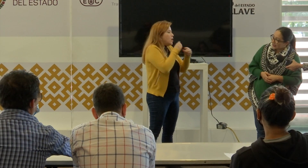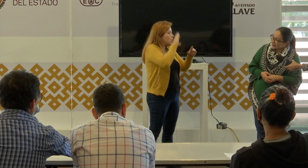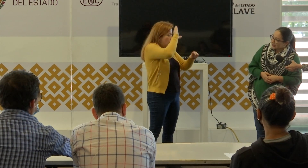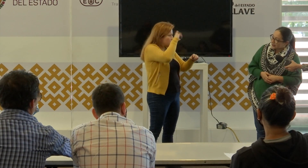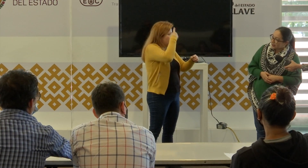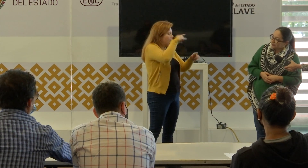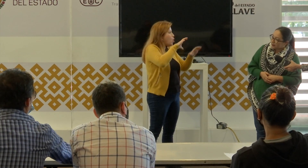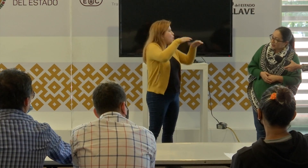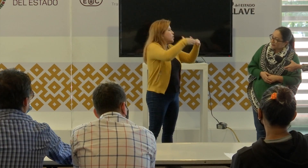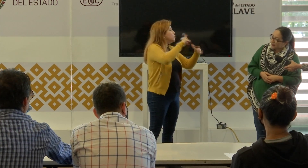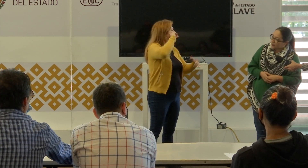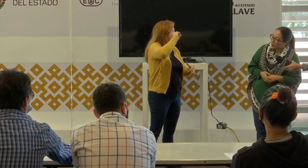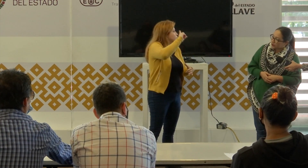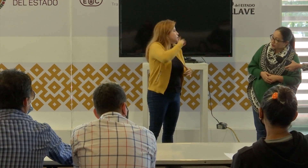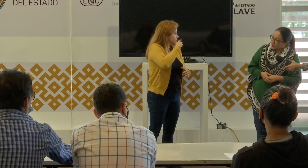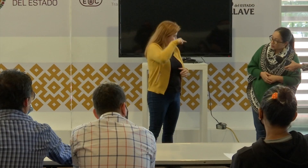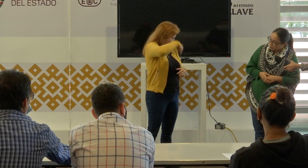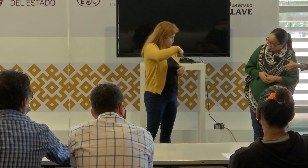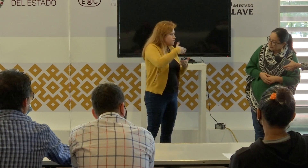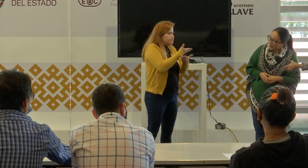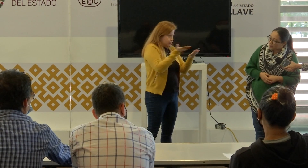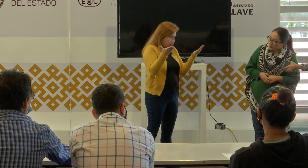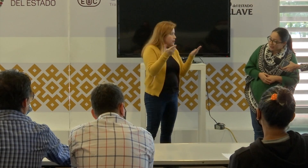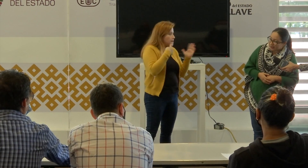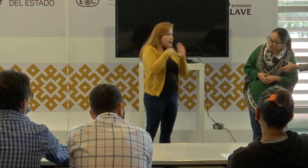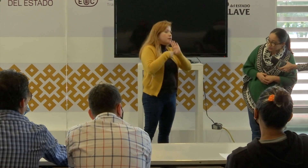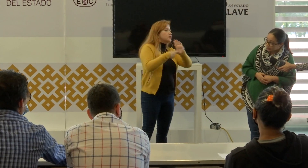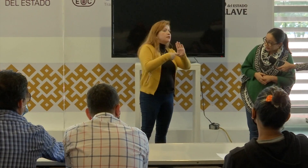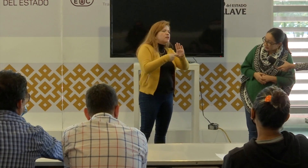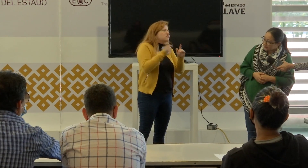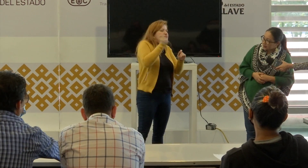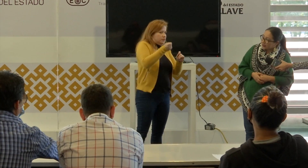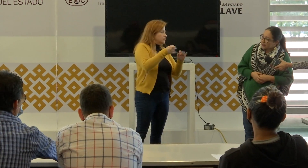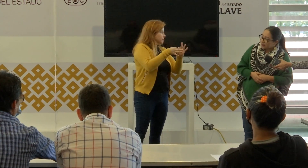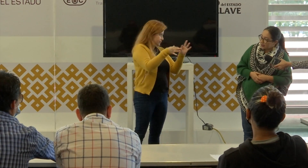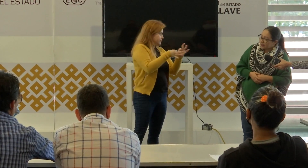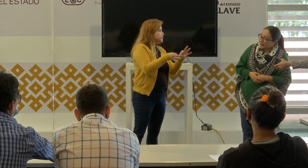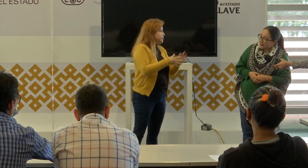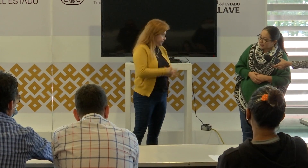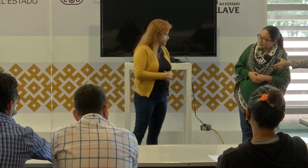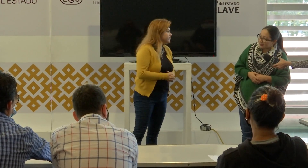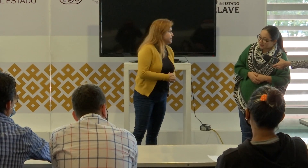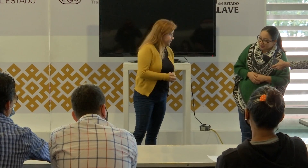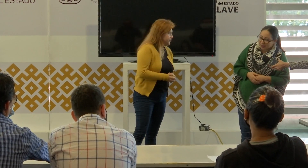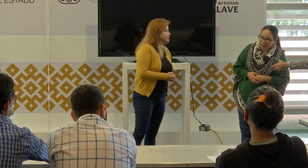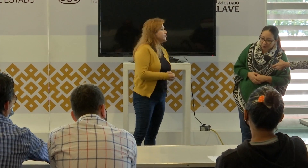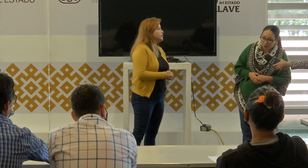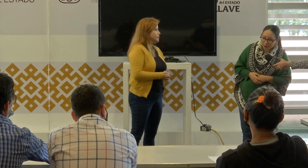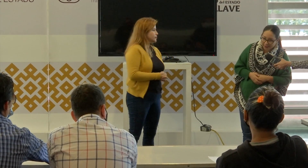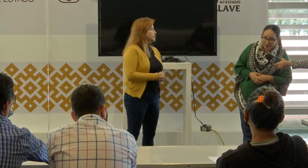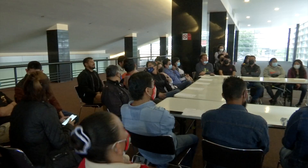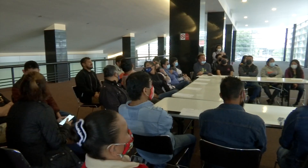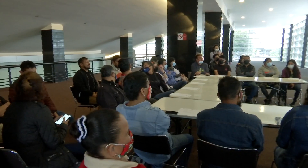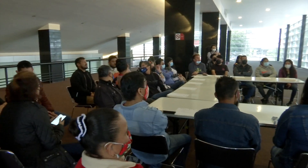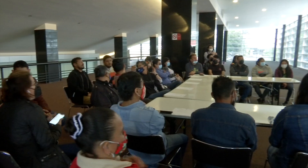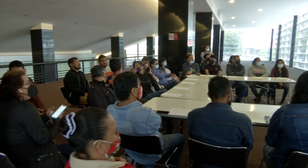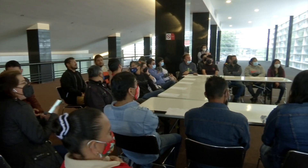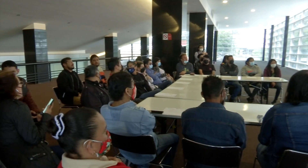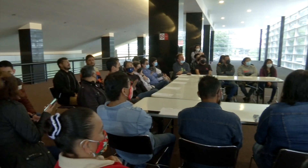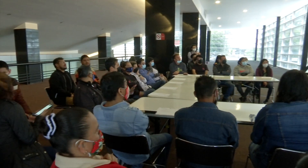las áreas que tiene el programa de Educación y Cultura para Comunidades Sordas y la idea es presentarla a la comunidad.